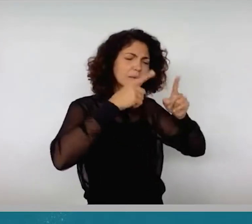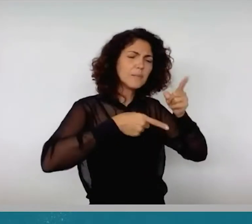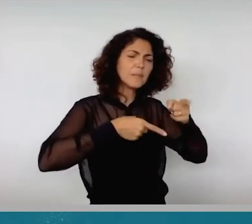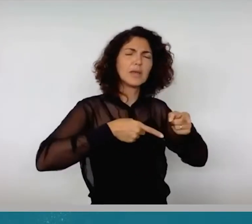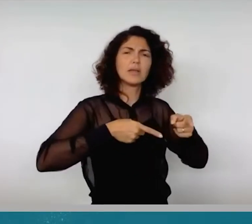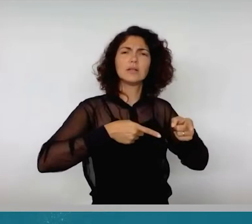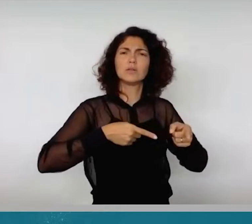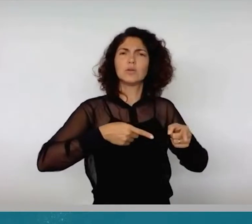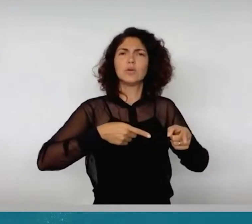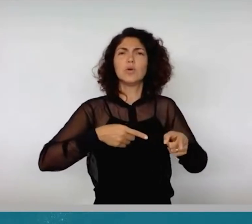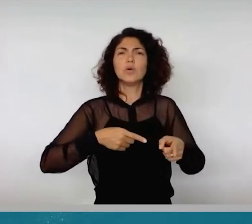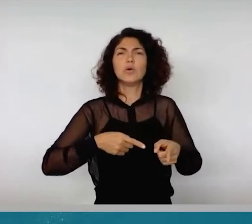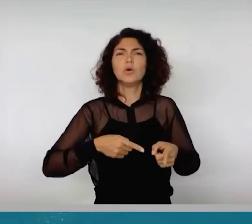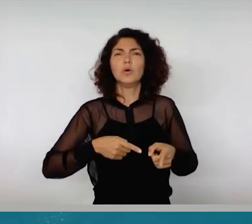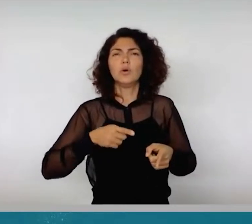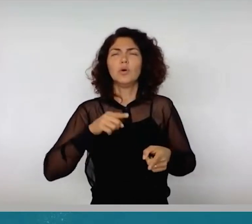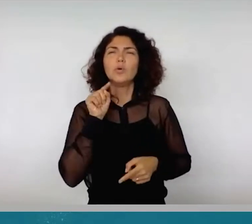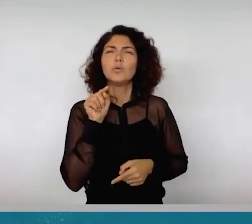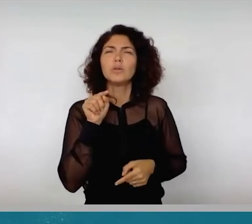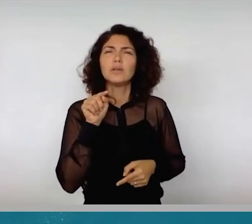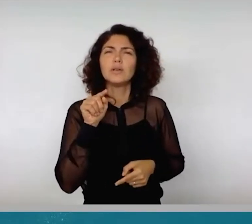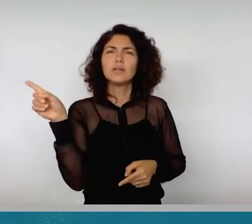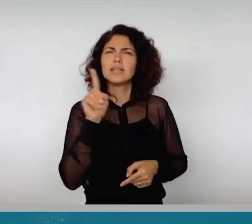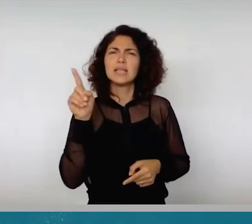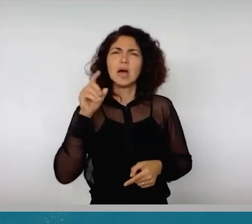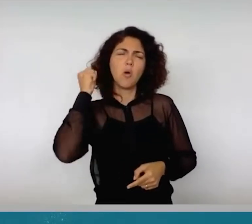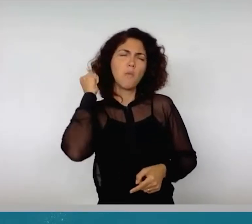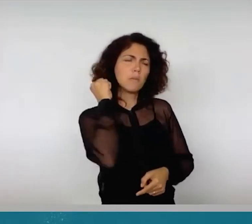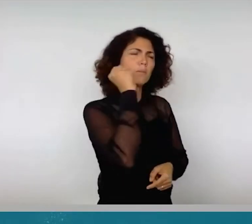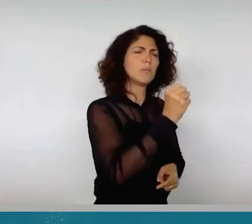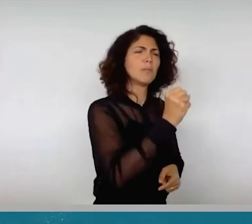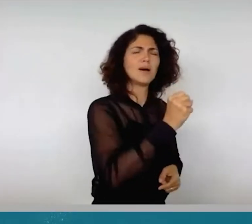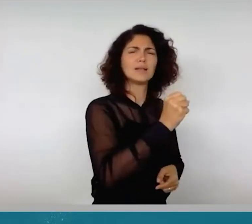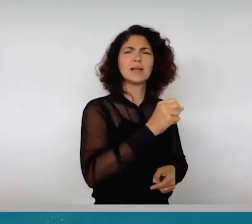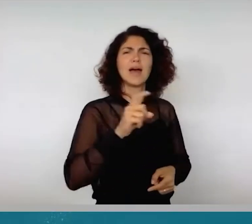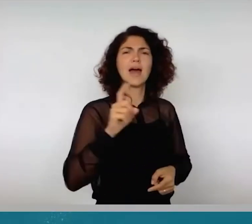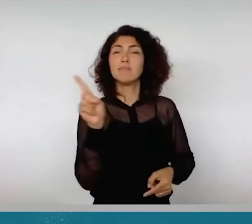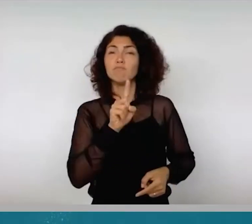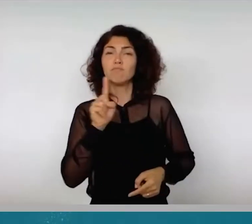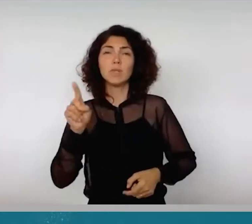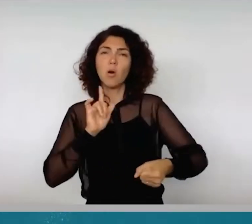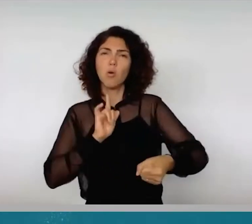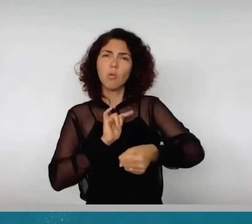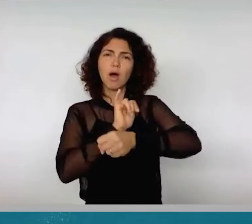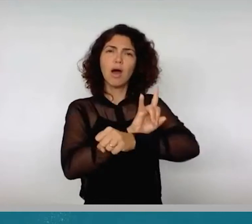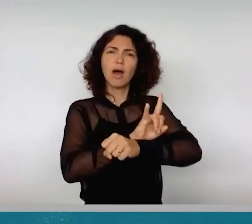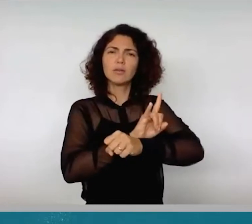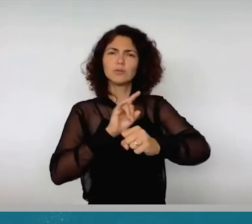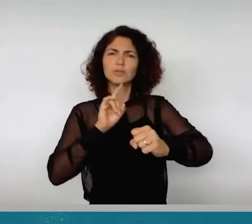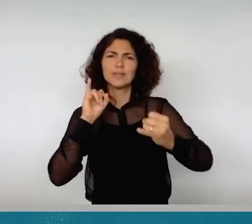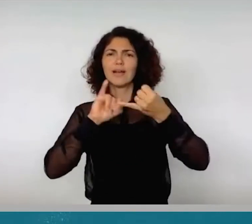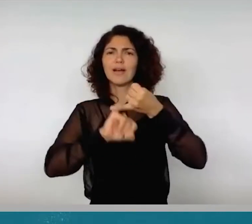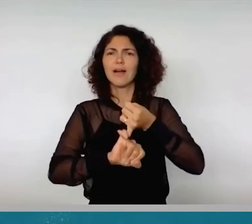E o quinto, na verdade, ele não é só um item a mais. Esse quinto aqui